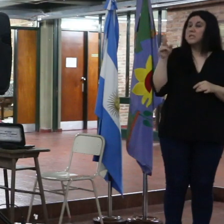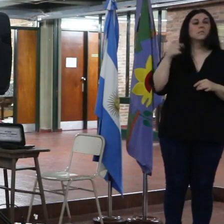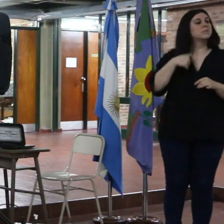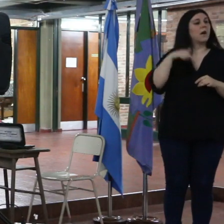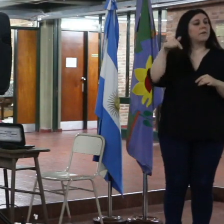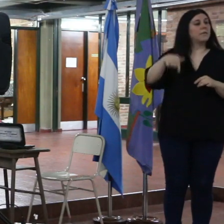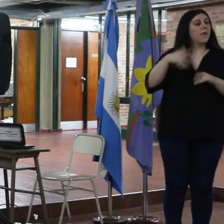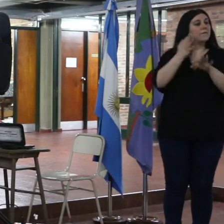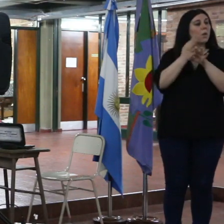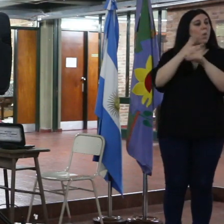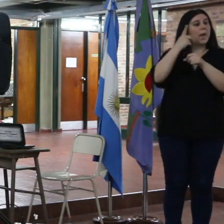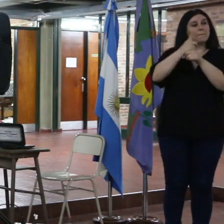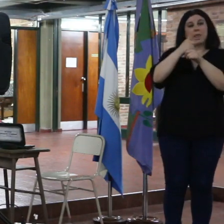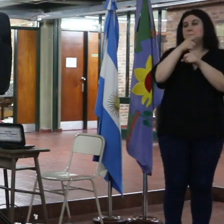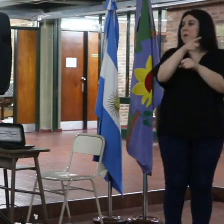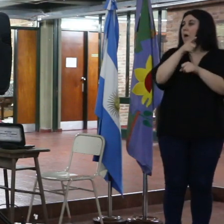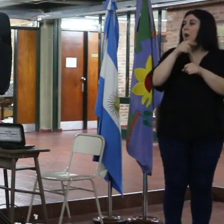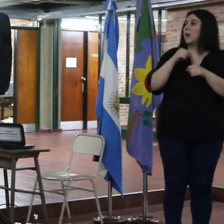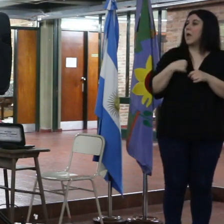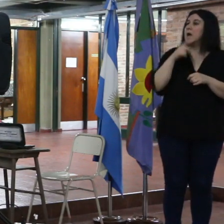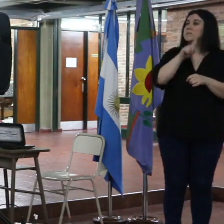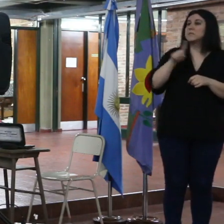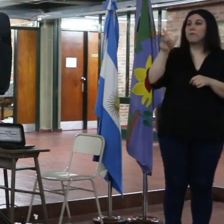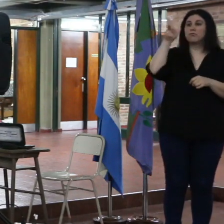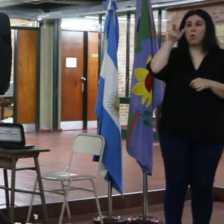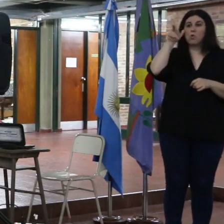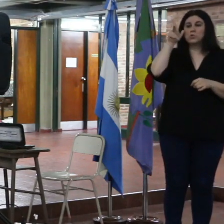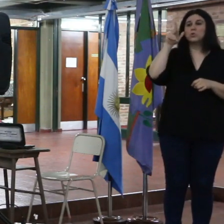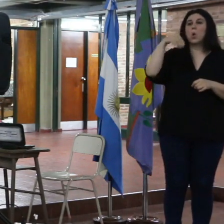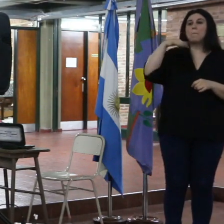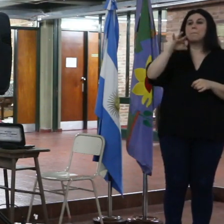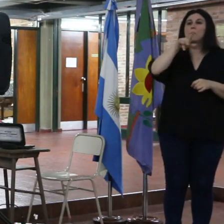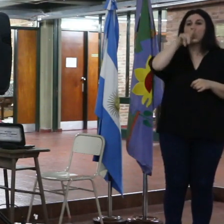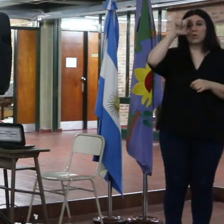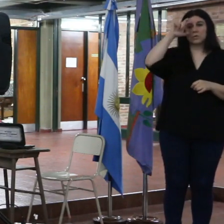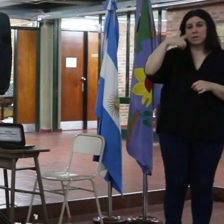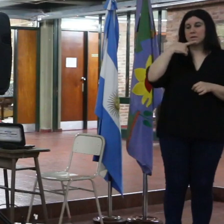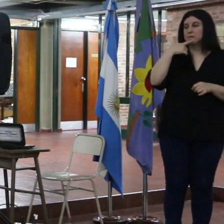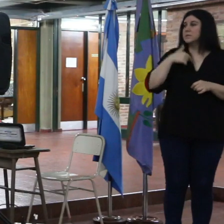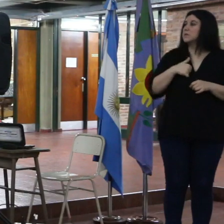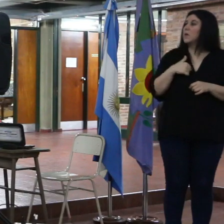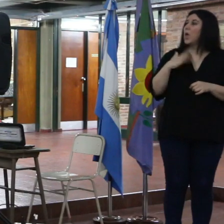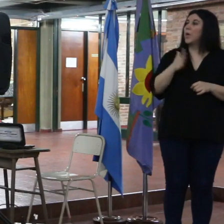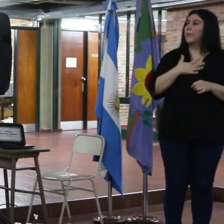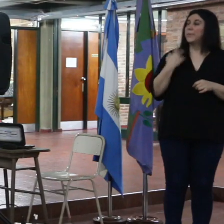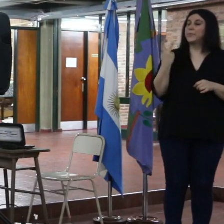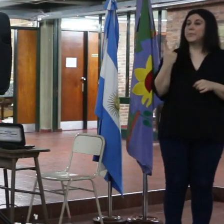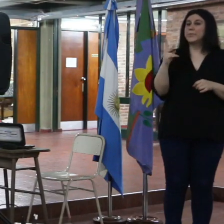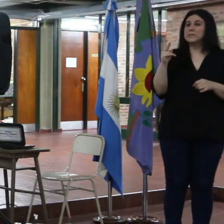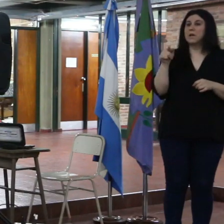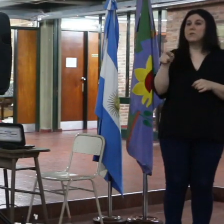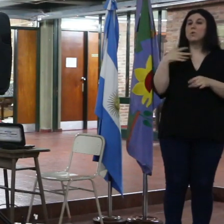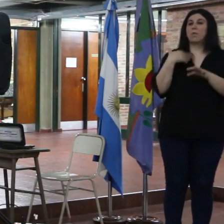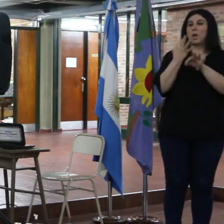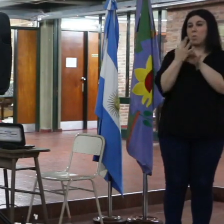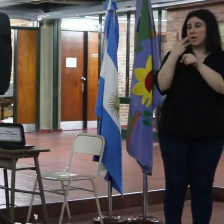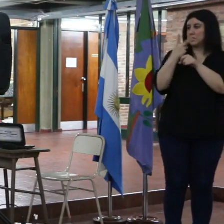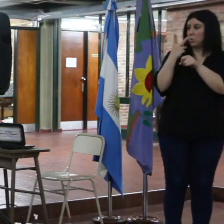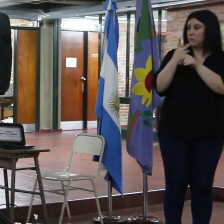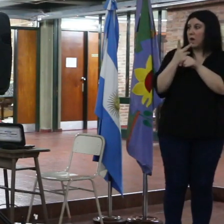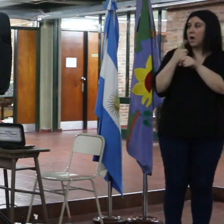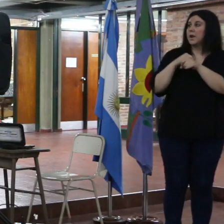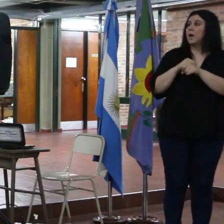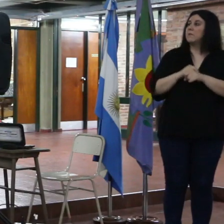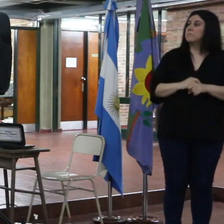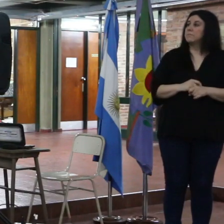nuestra querida escuela primaria 108, la profesora Mariana Montes, el vicedirector de nuestra secundaria, el